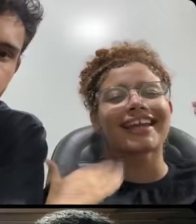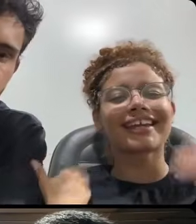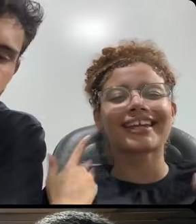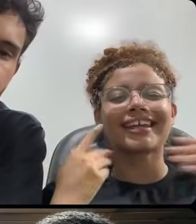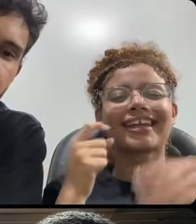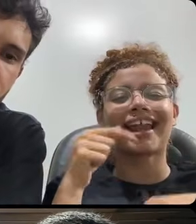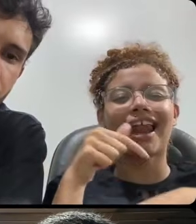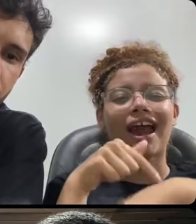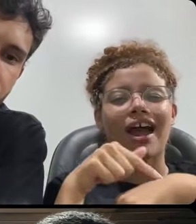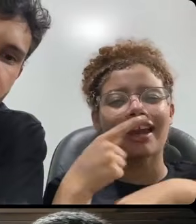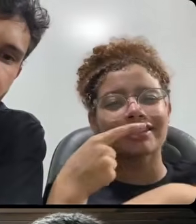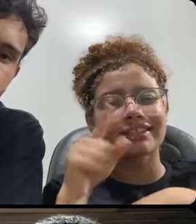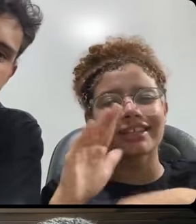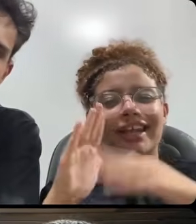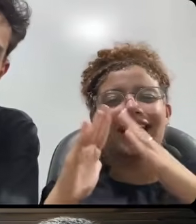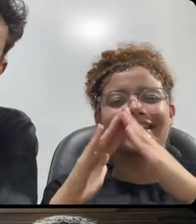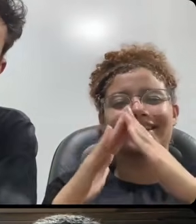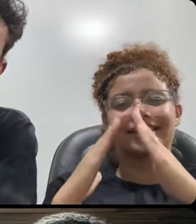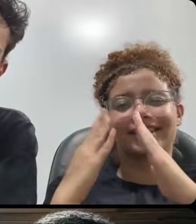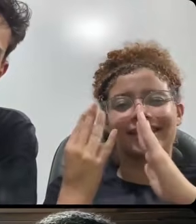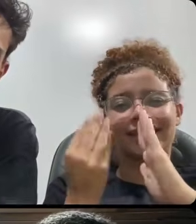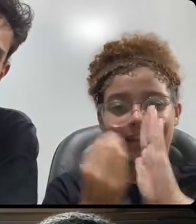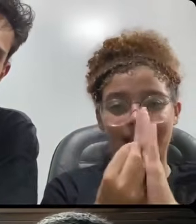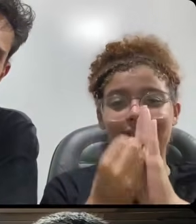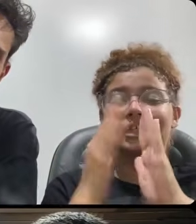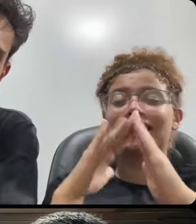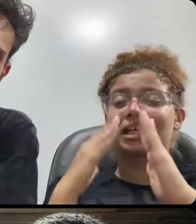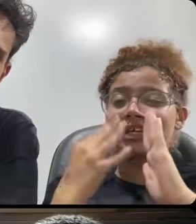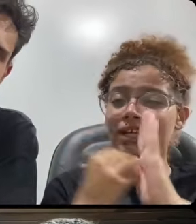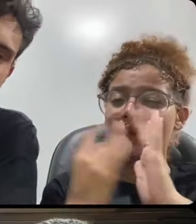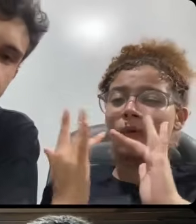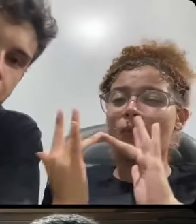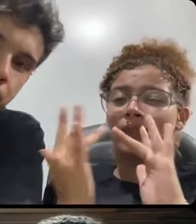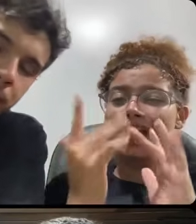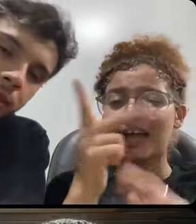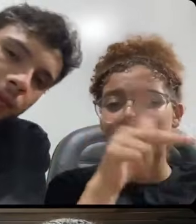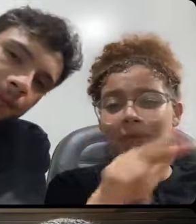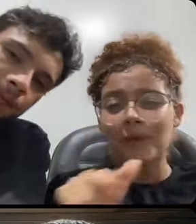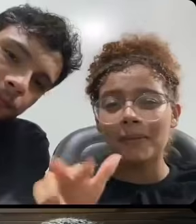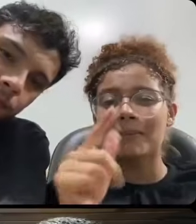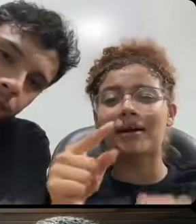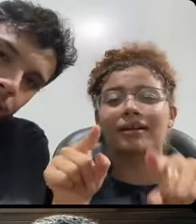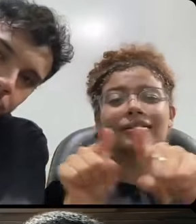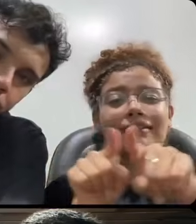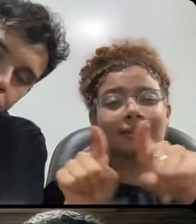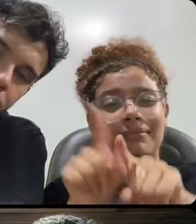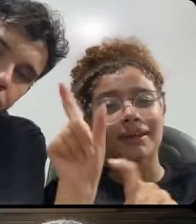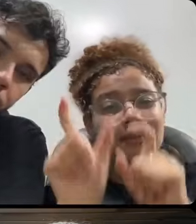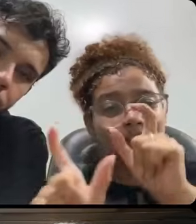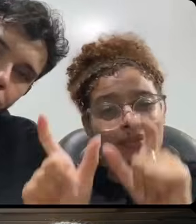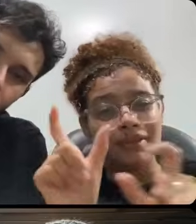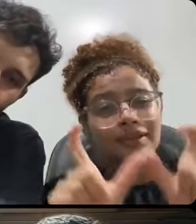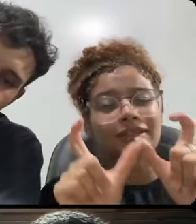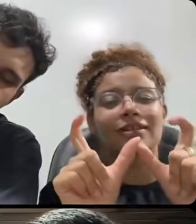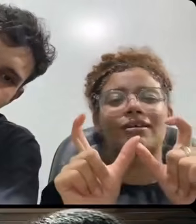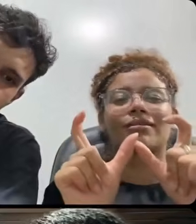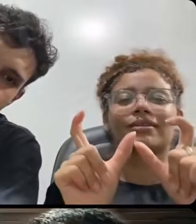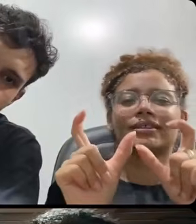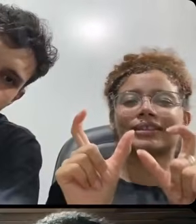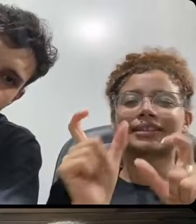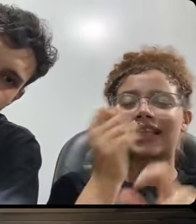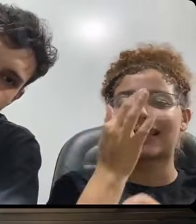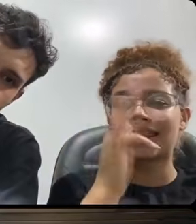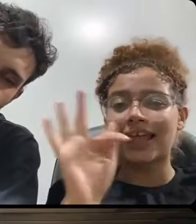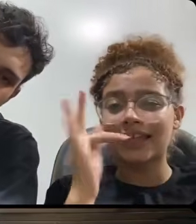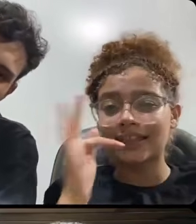Senhor. Então, nós temos que congregar na casa de Deus e é muito bom o testemunho que tu tem, o testemunho que a Rafaela